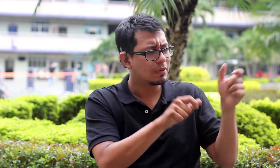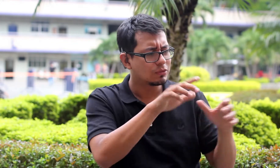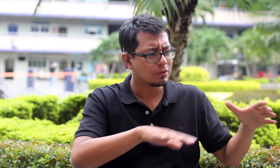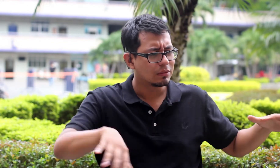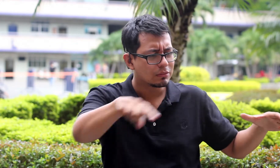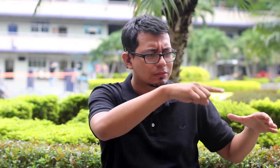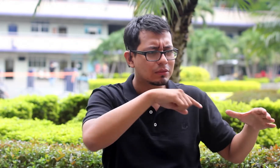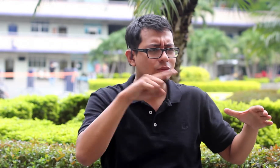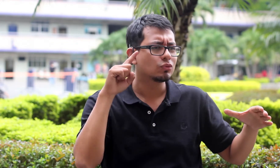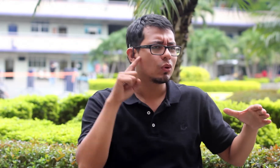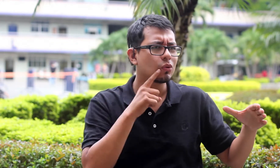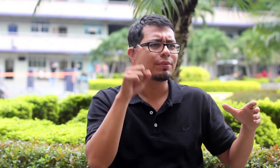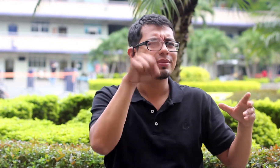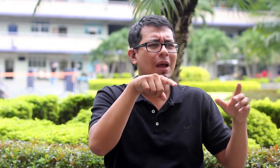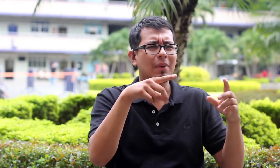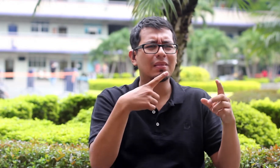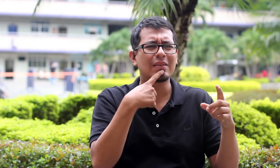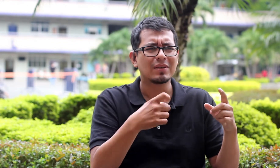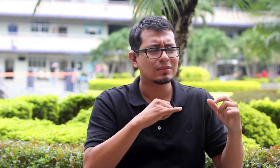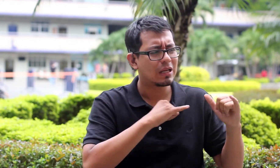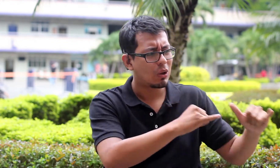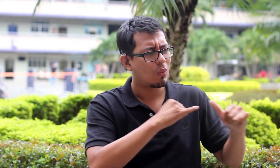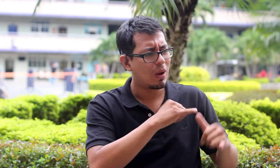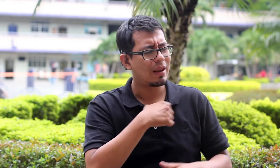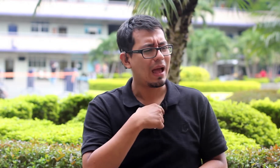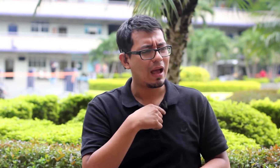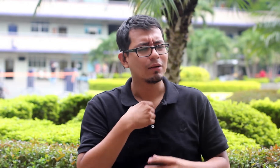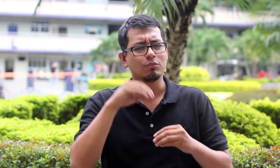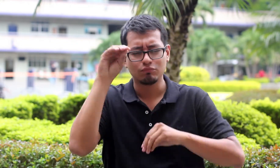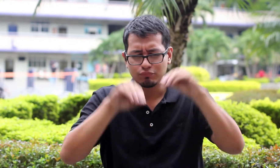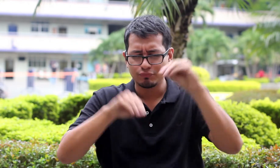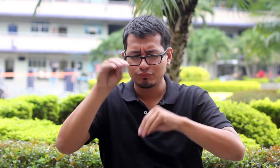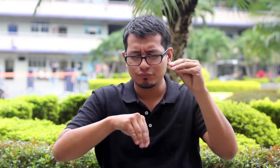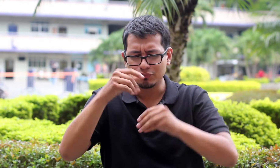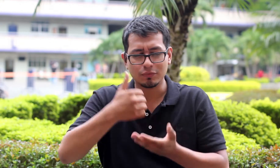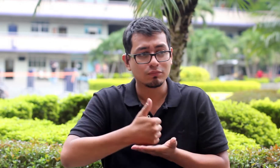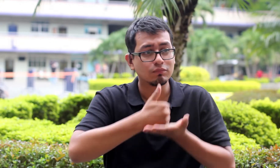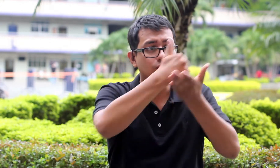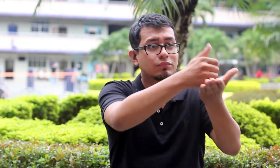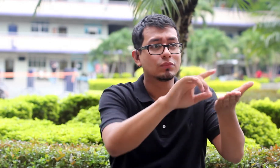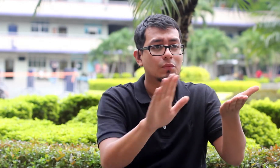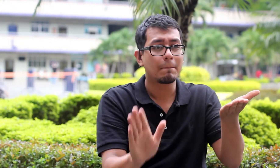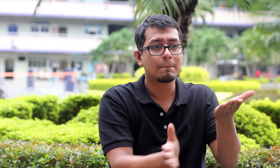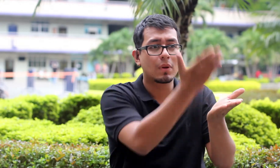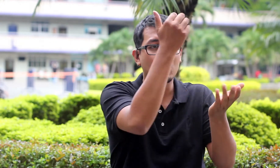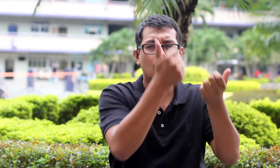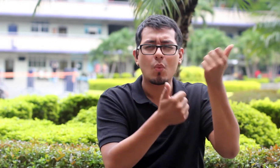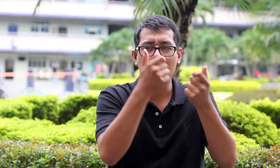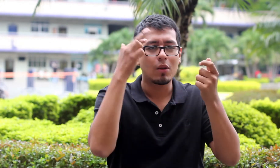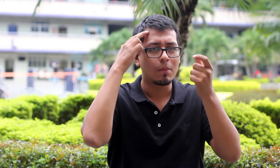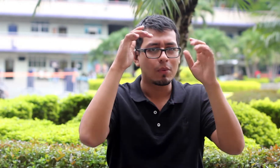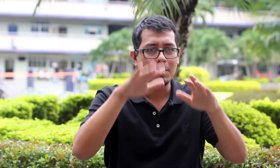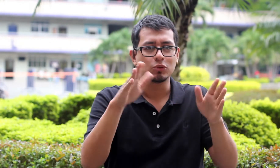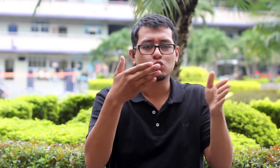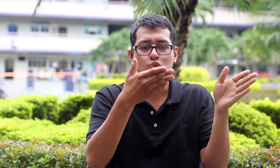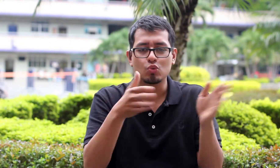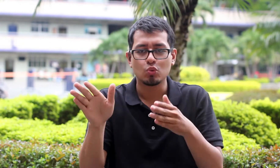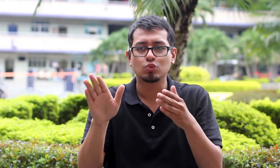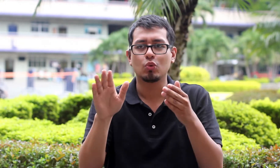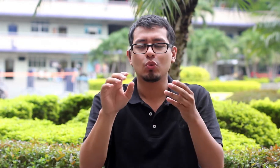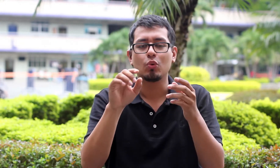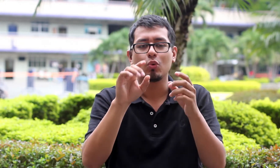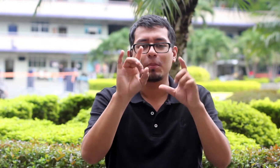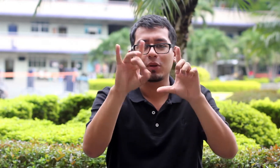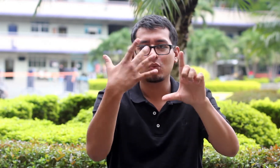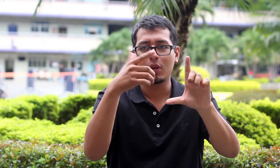la literatura estaba en español, pero ahorita que yo termino y miro hacia atrás y ver a mis compañeros, las otras personas sordas, y